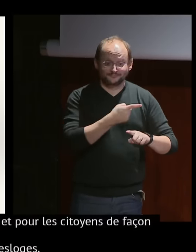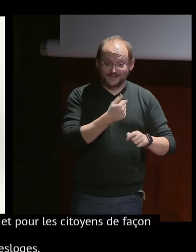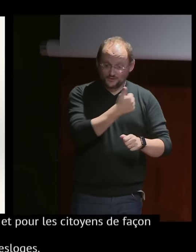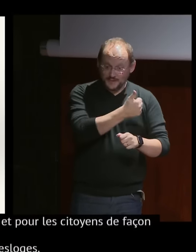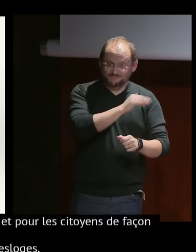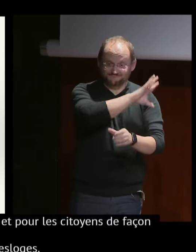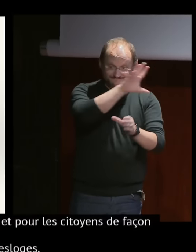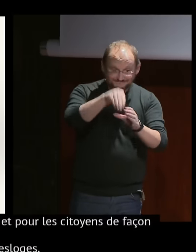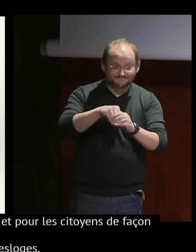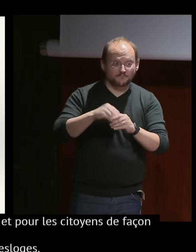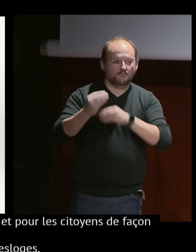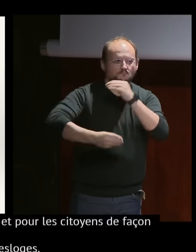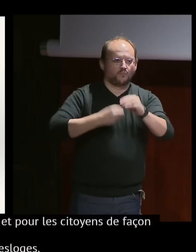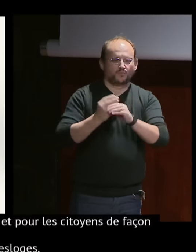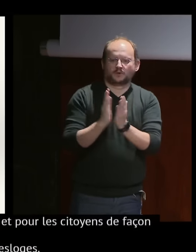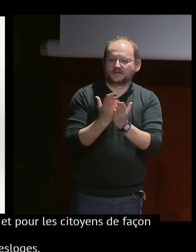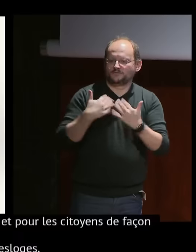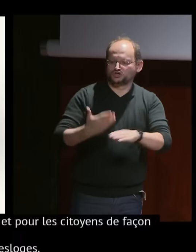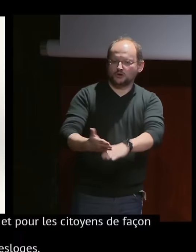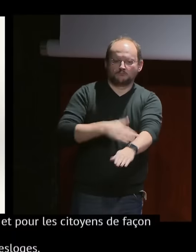Alors, c'est vrai